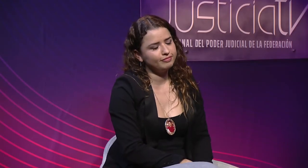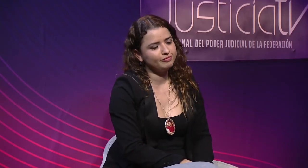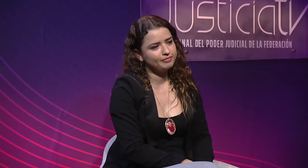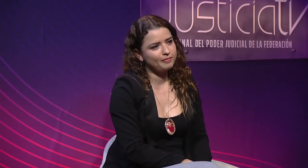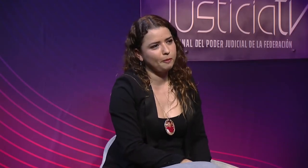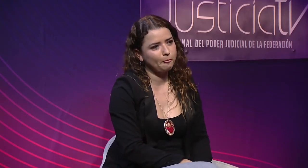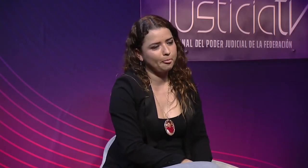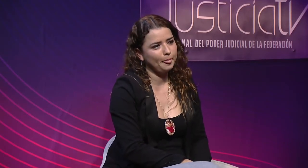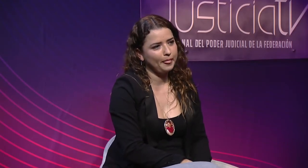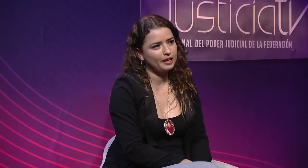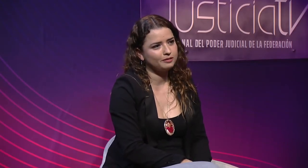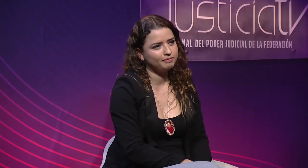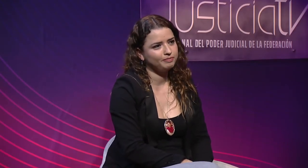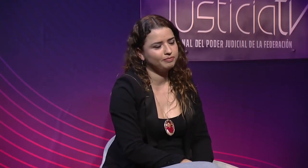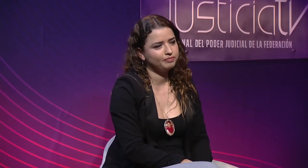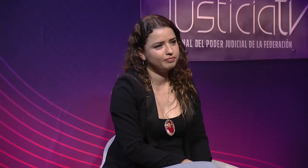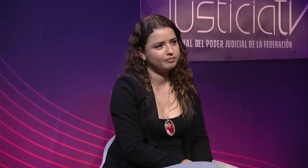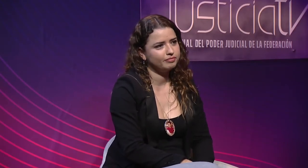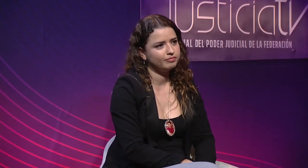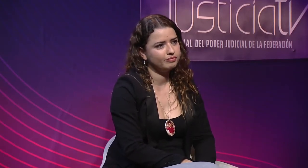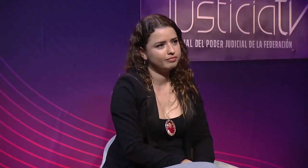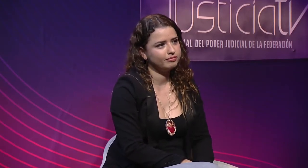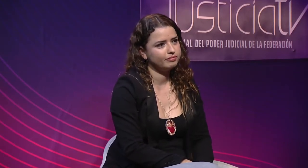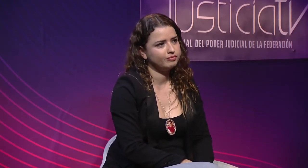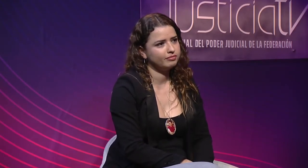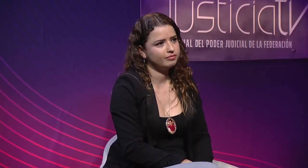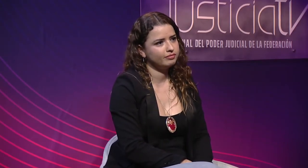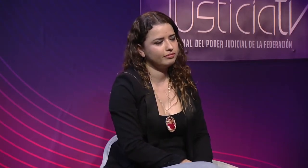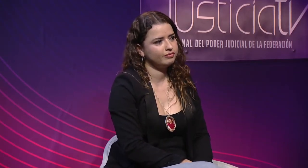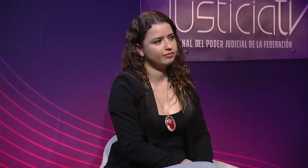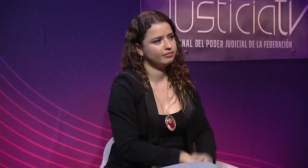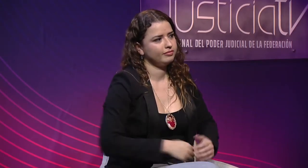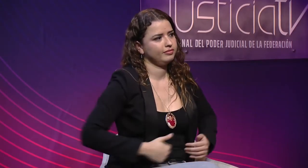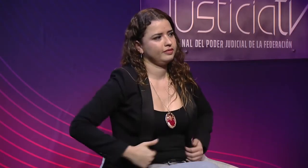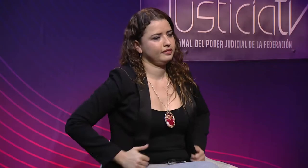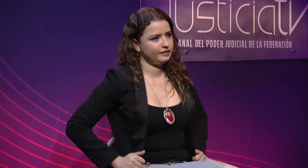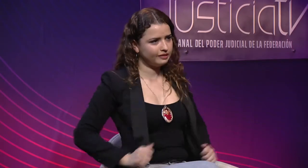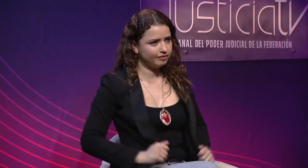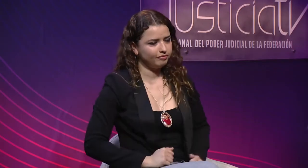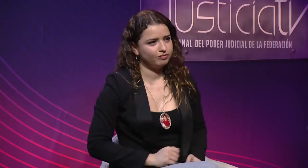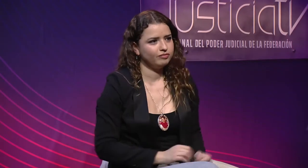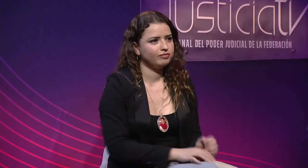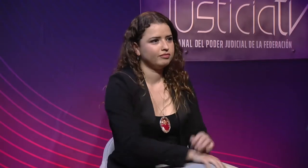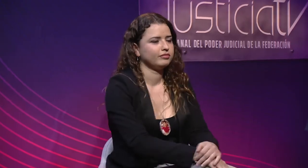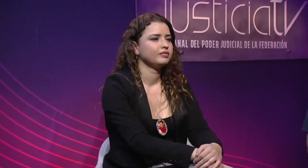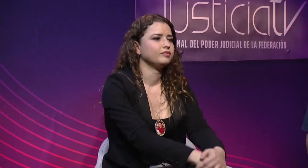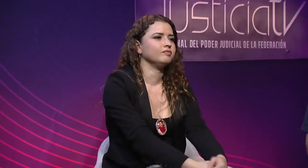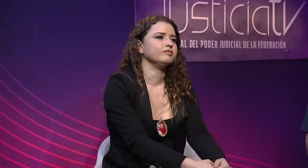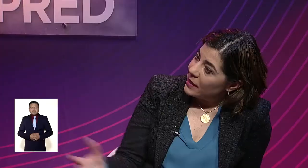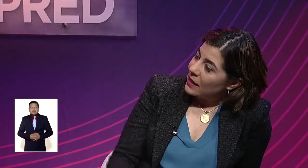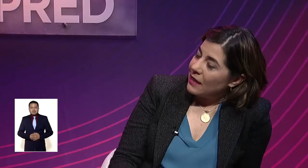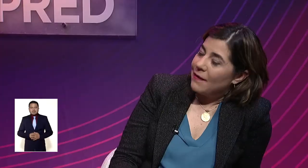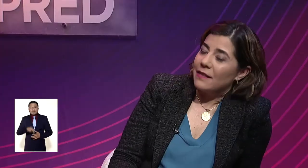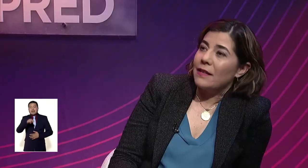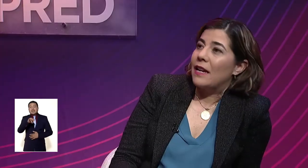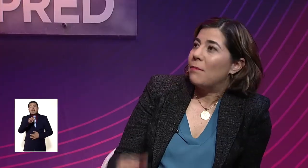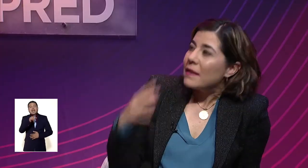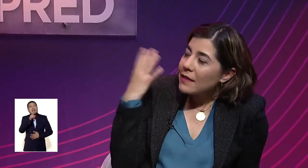hemos podido llevar a cabo. Sí. Naed, funciona con la experiencia que nos platicabas. Pensaba